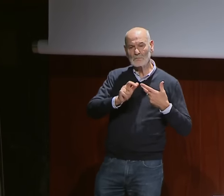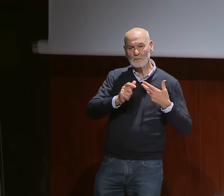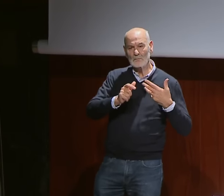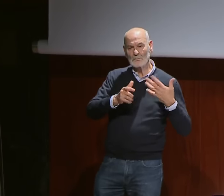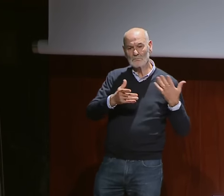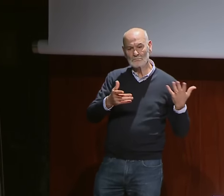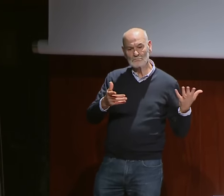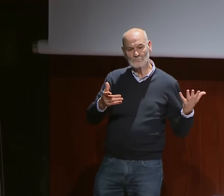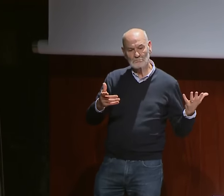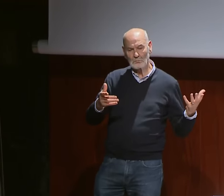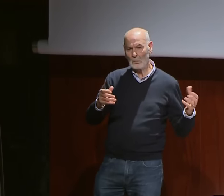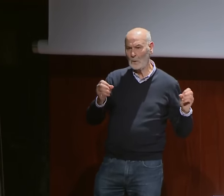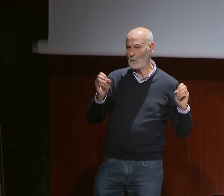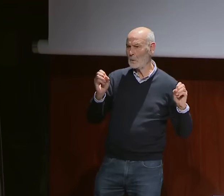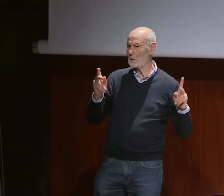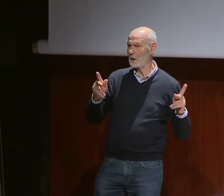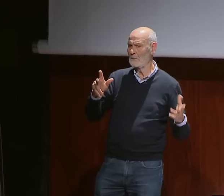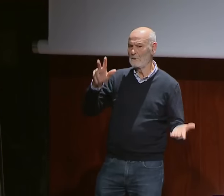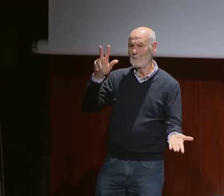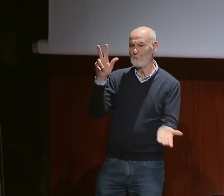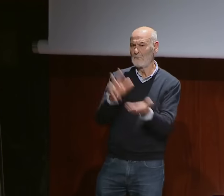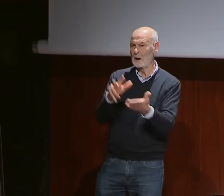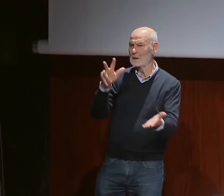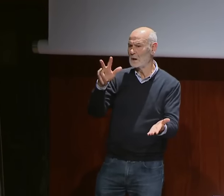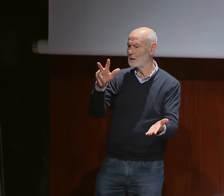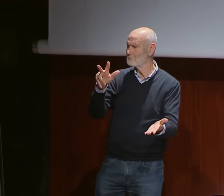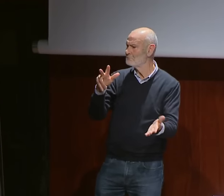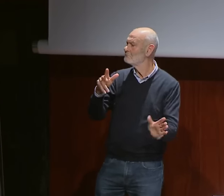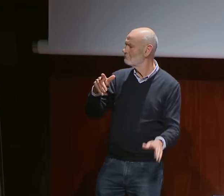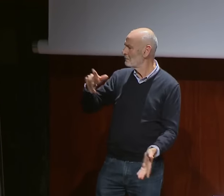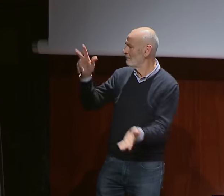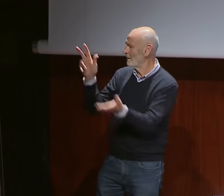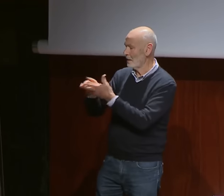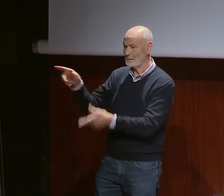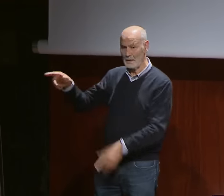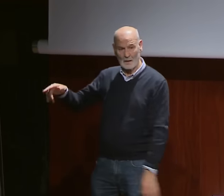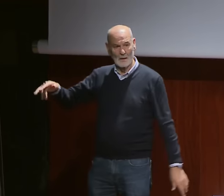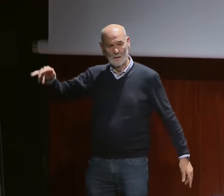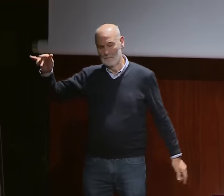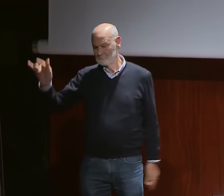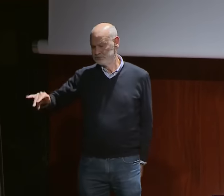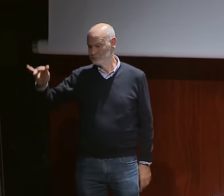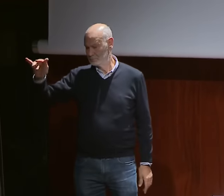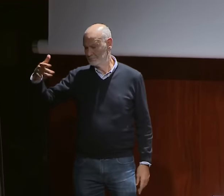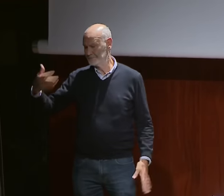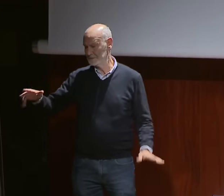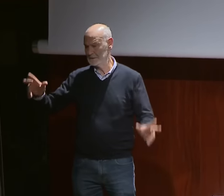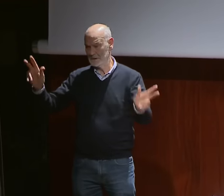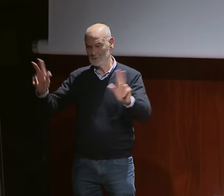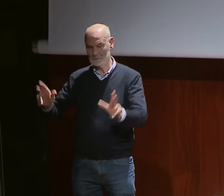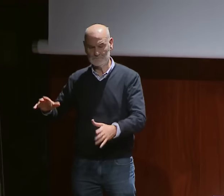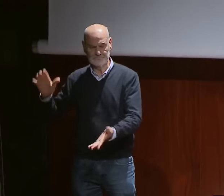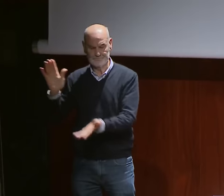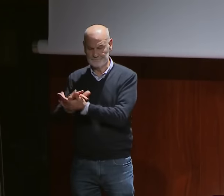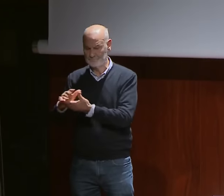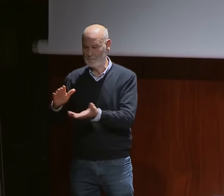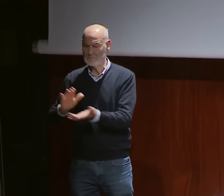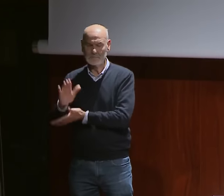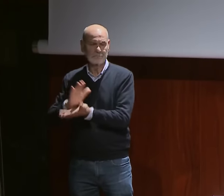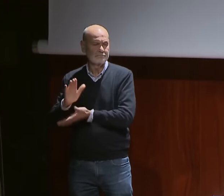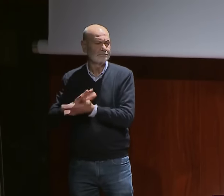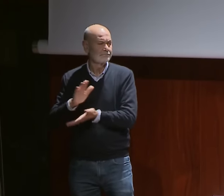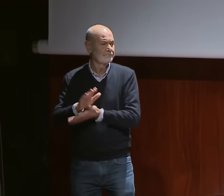Et puis moi, je relisais les passages et puis j'ai validé son travail.